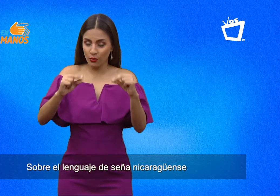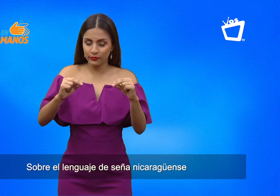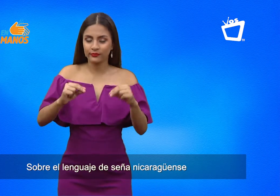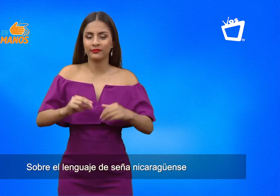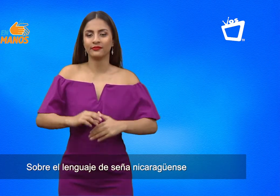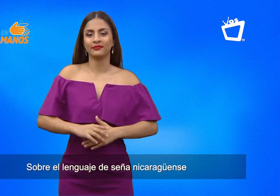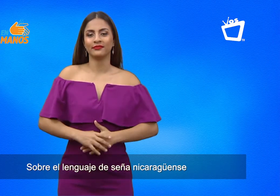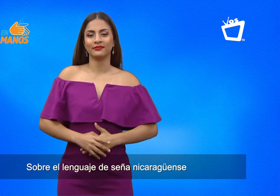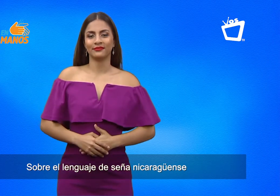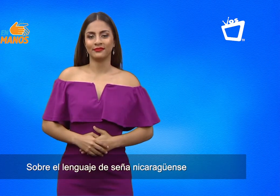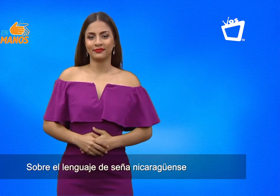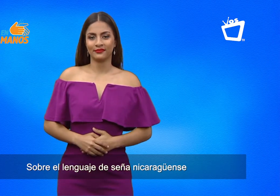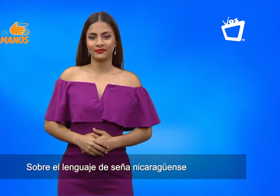lenguaje de señas nicaragüense